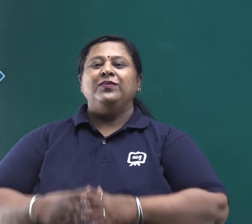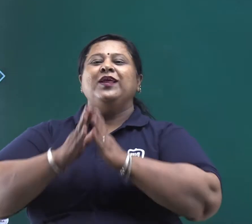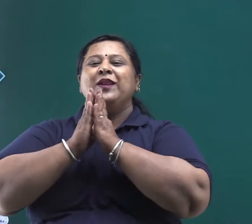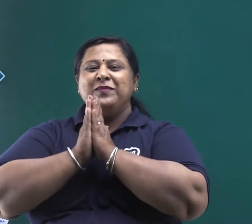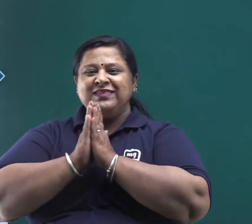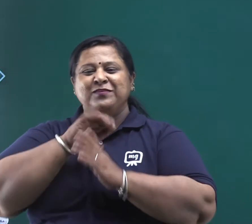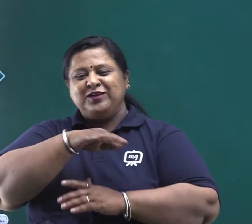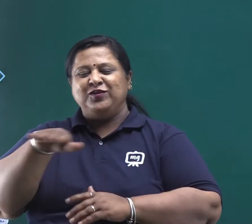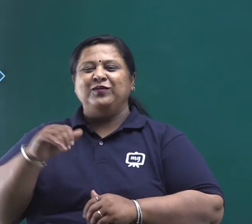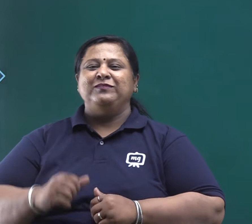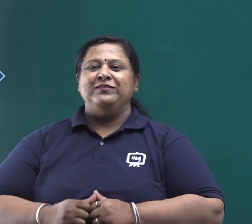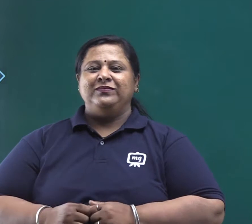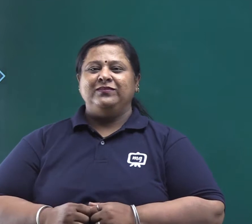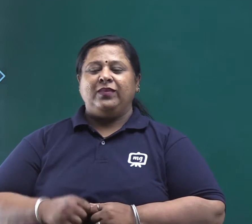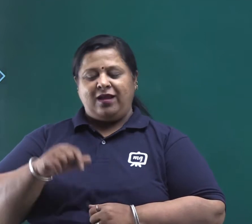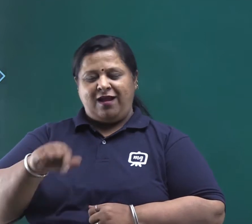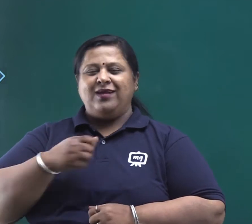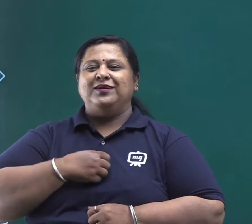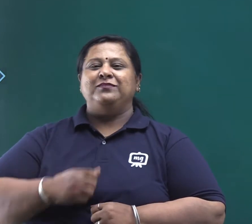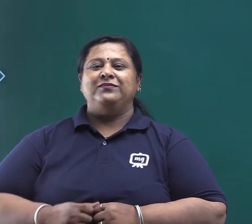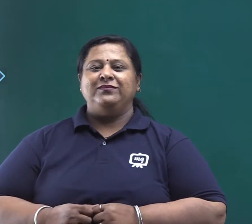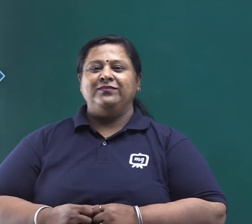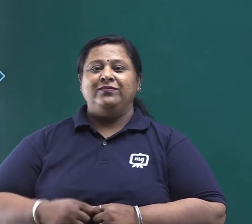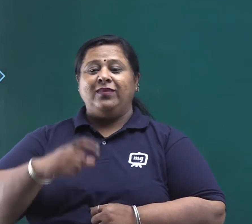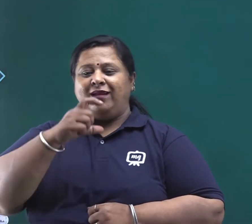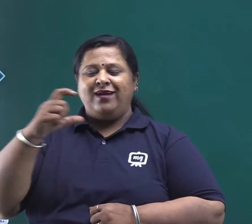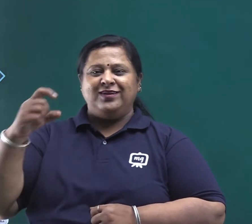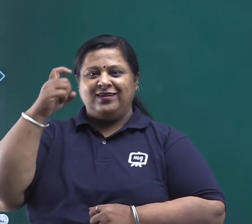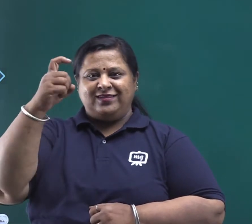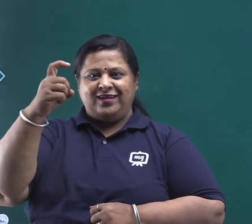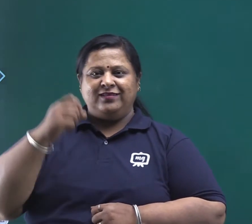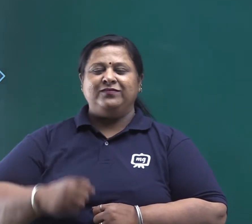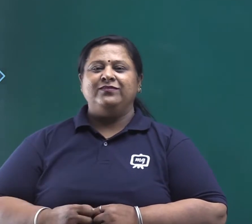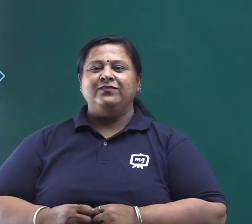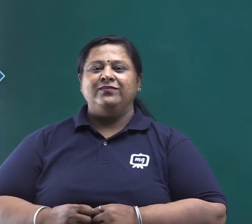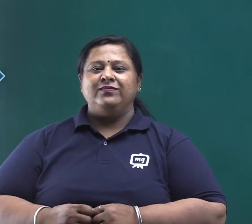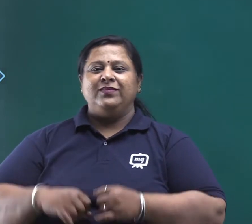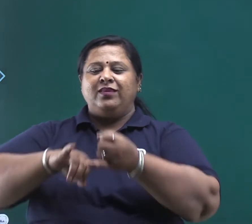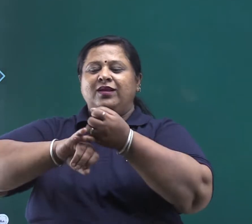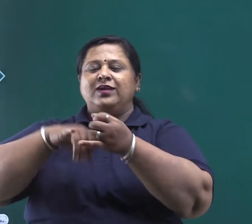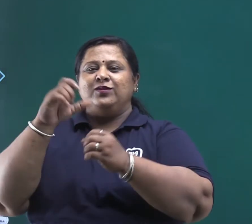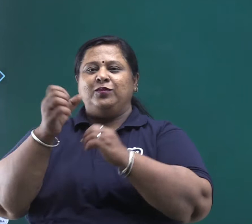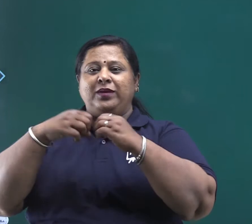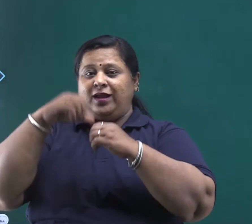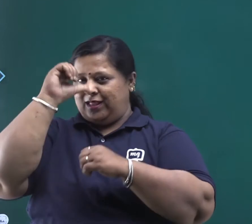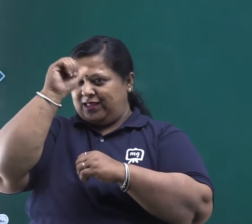नमस्ते बच्चों, आज हम कक्षा 7 विषय हिंदी